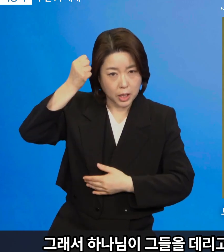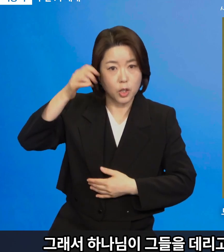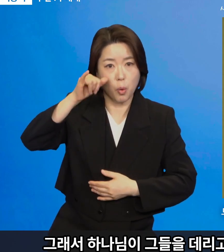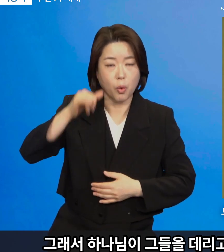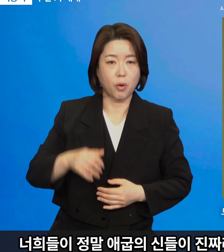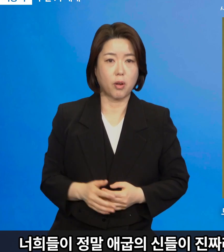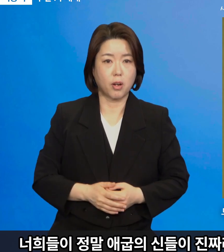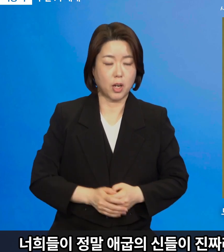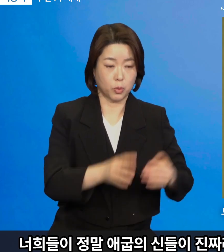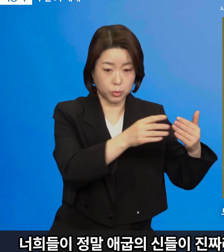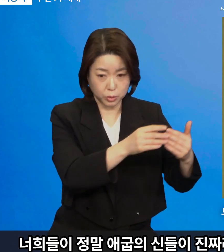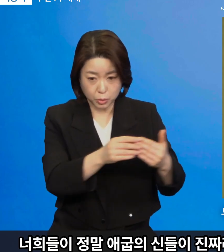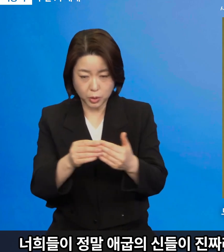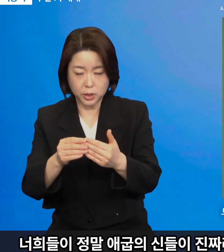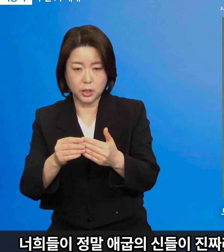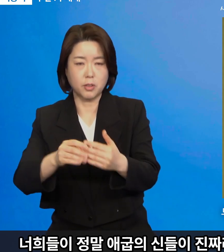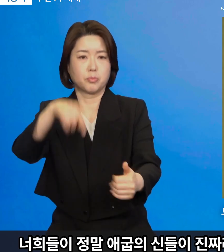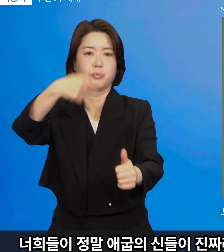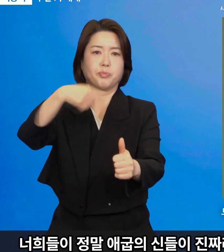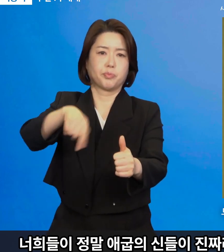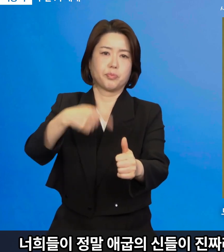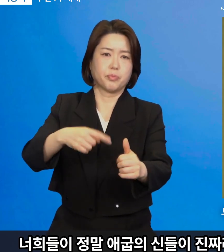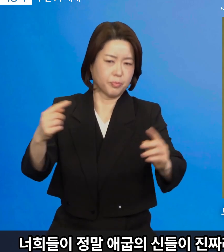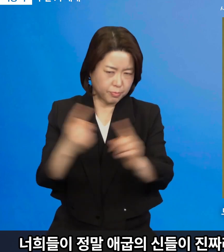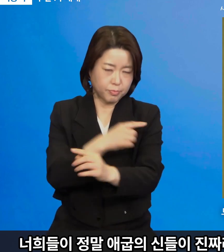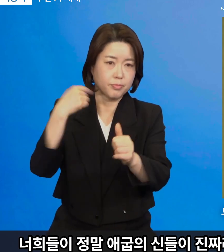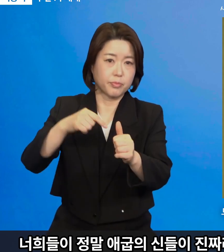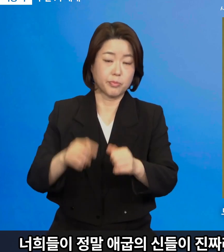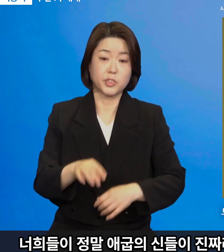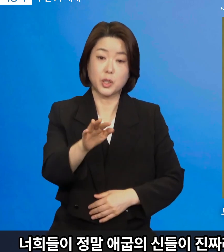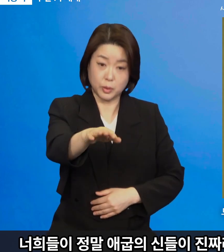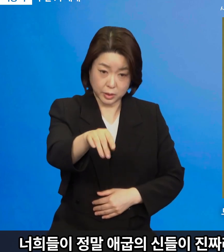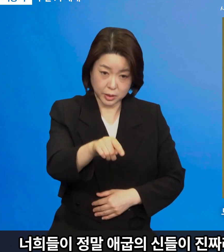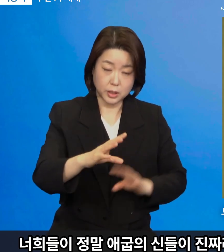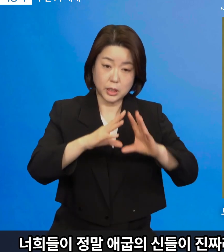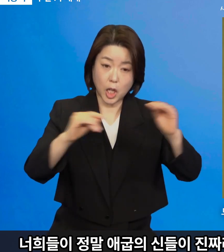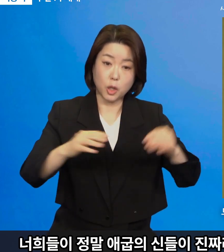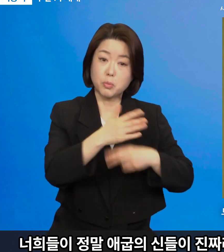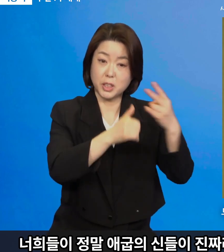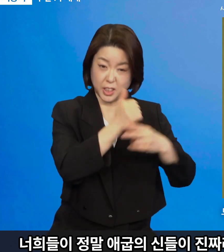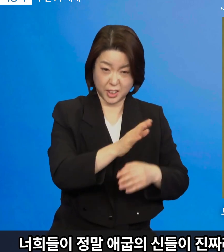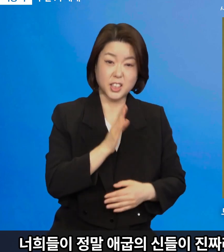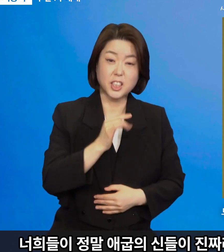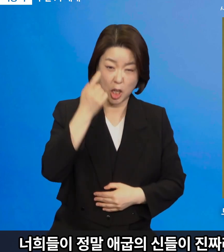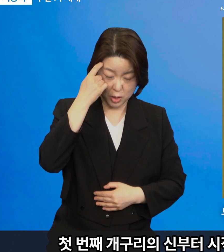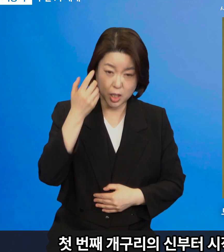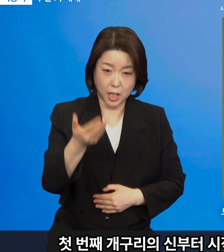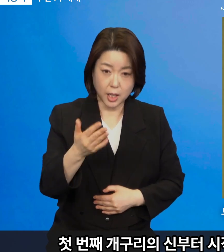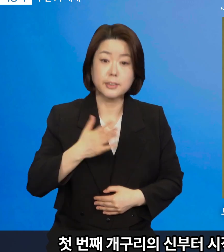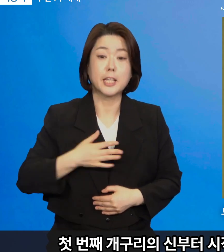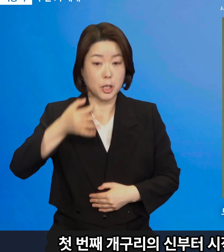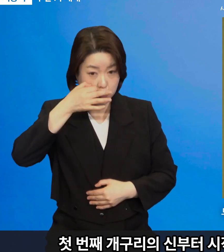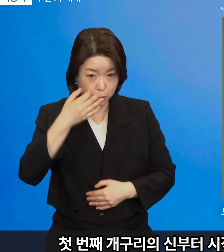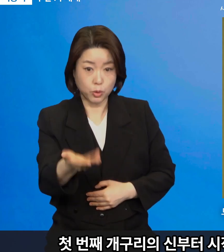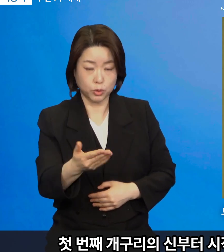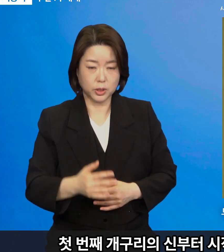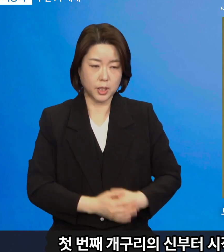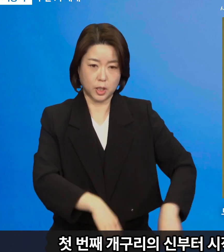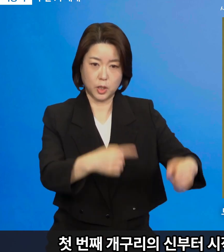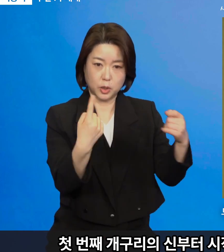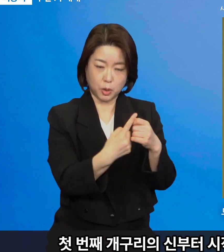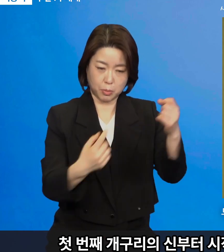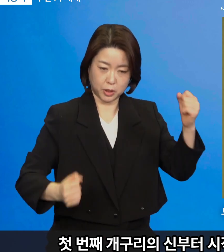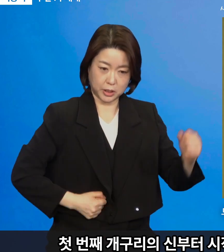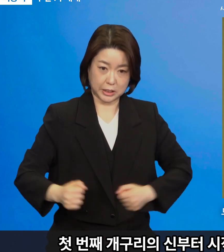거예요. 너희들이 정말 애굽의 신들이 진짜라고 생각하니 내가 이제 보여줄게. 첫 번째 개구리의